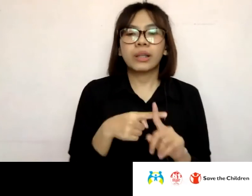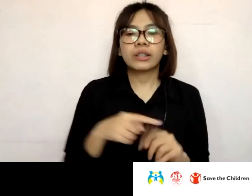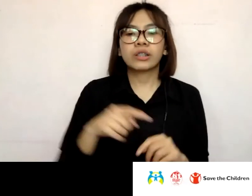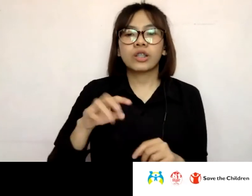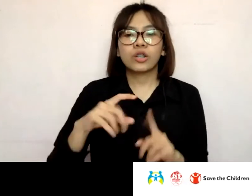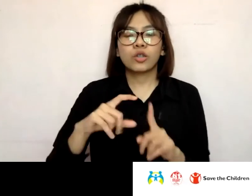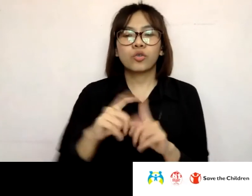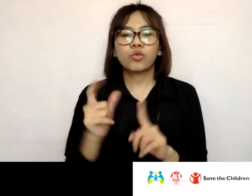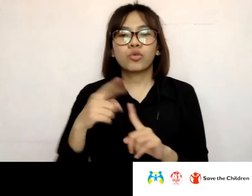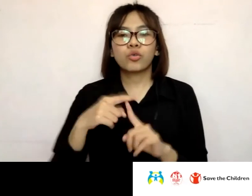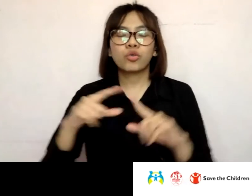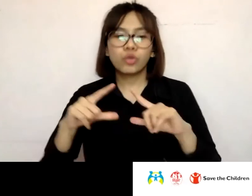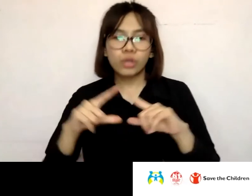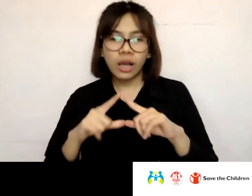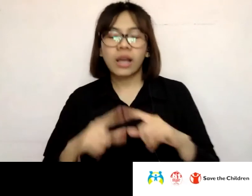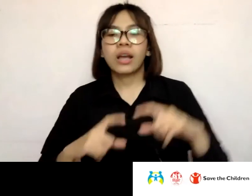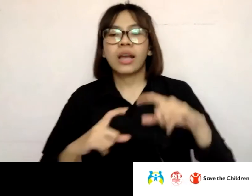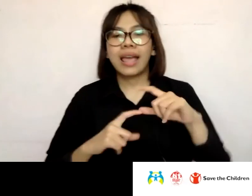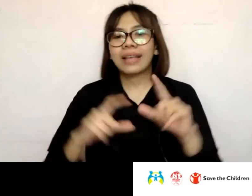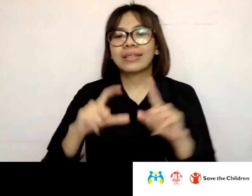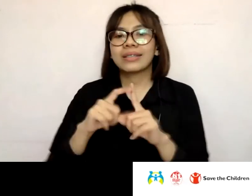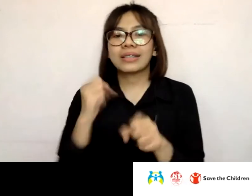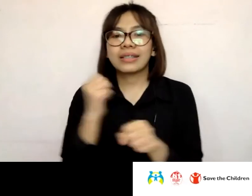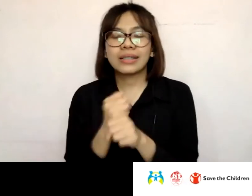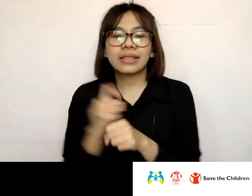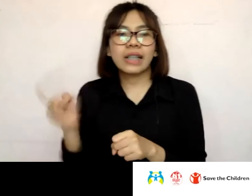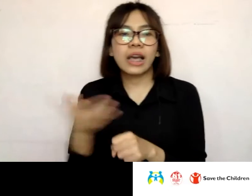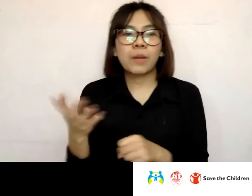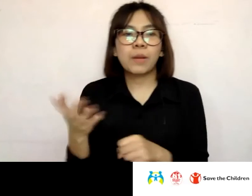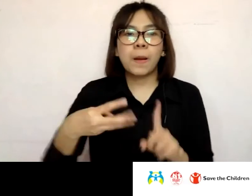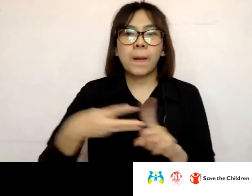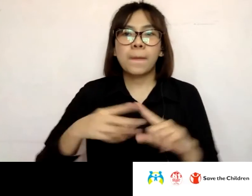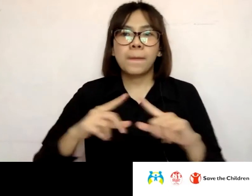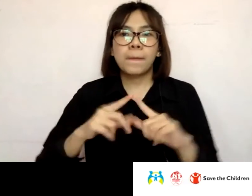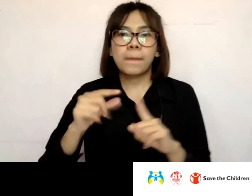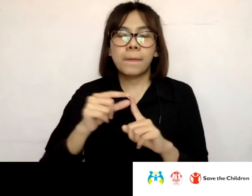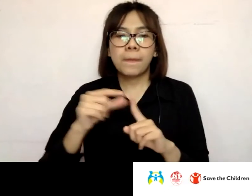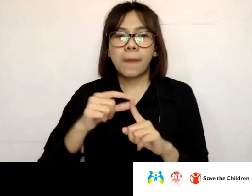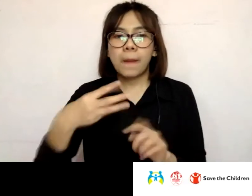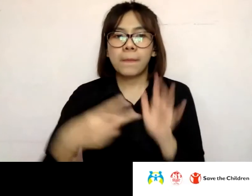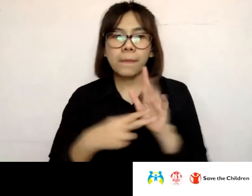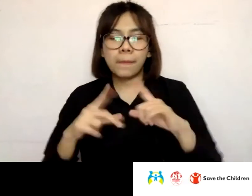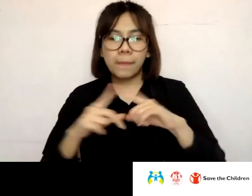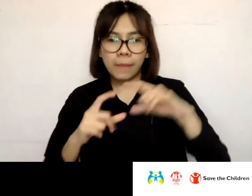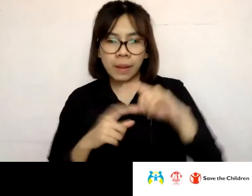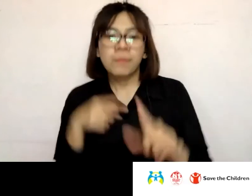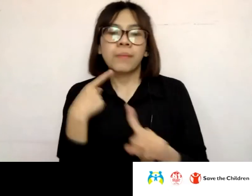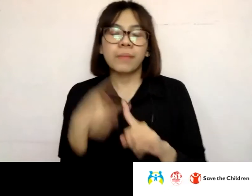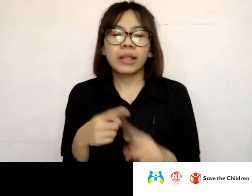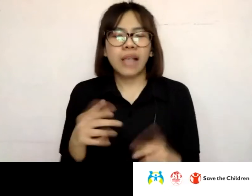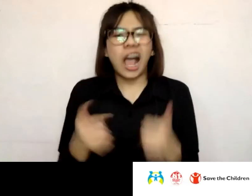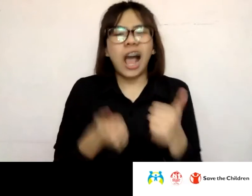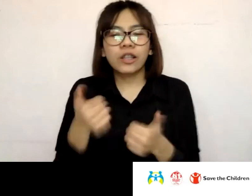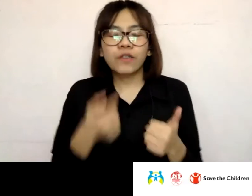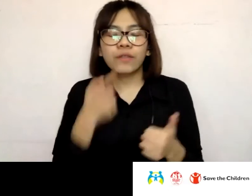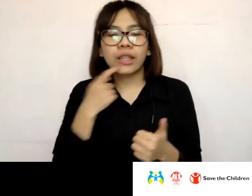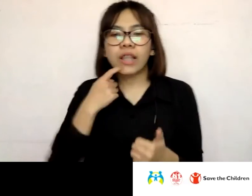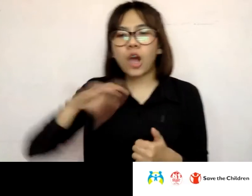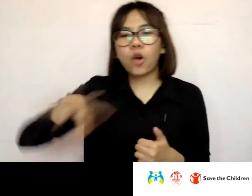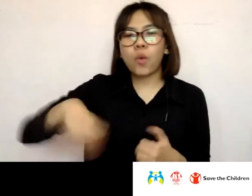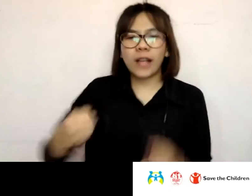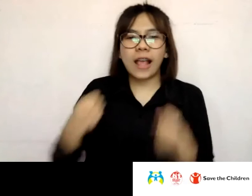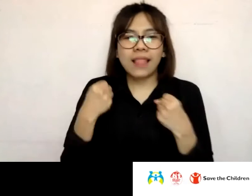Jadi masih ada yang melihat dari sisi itu. Yang sebenarnya mungkin yang